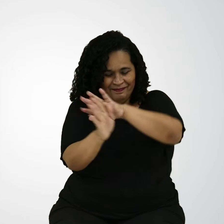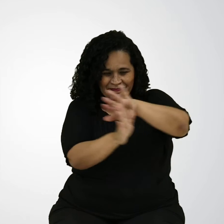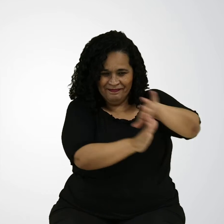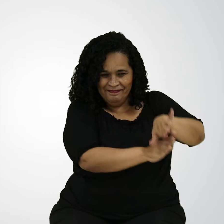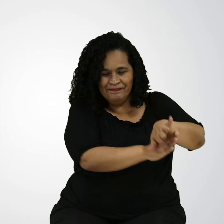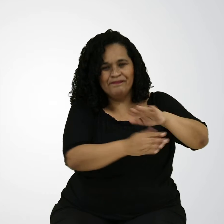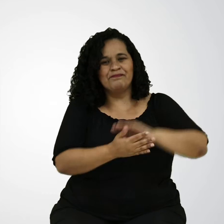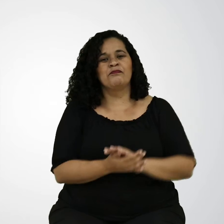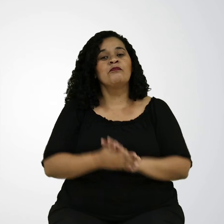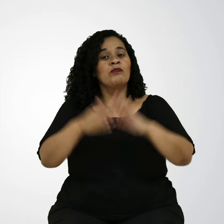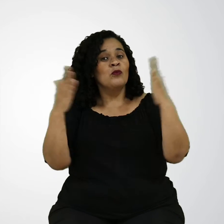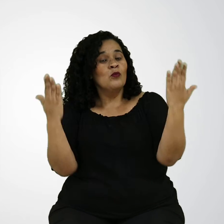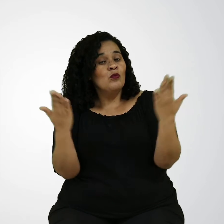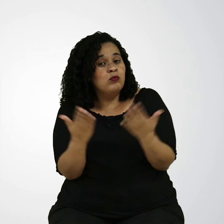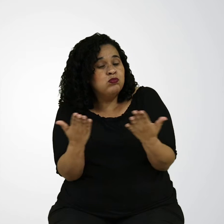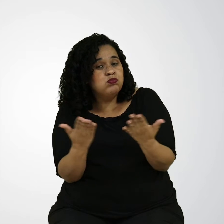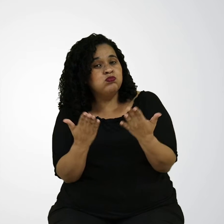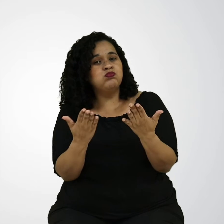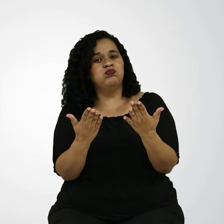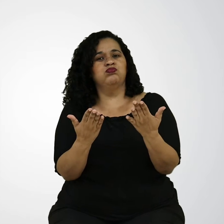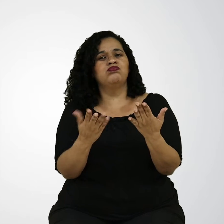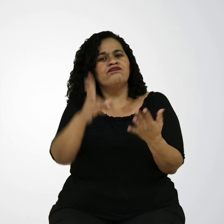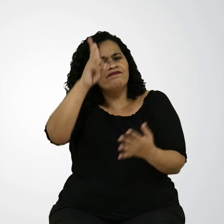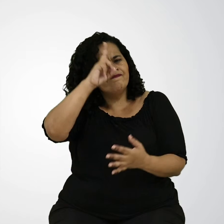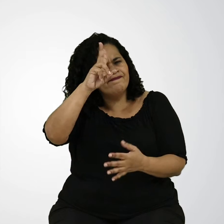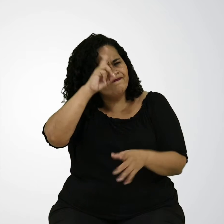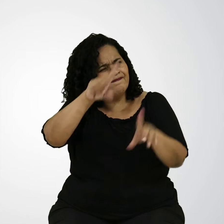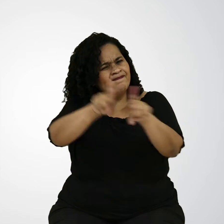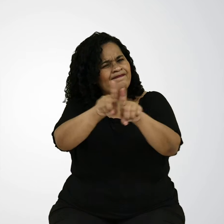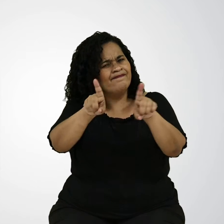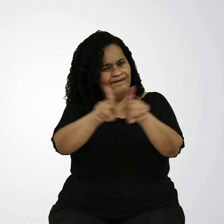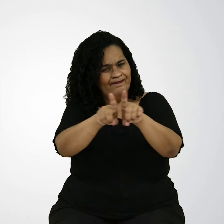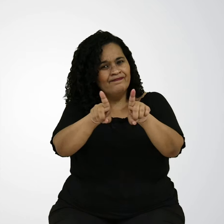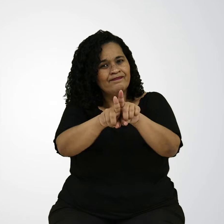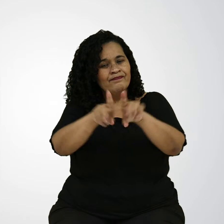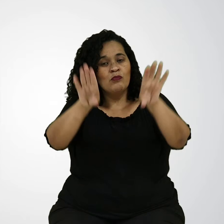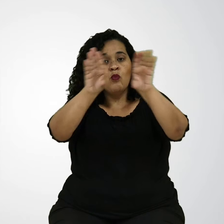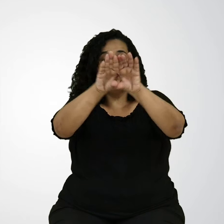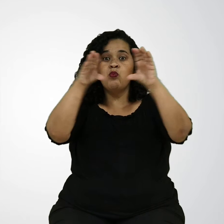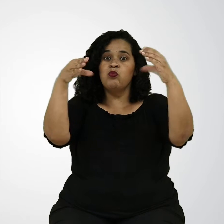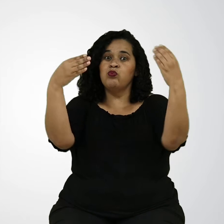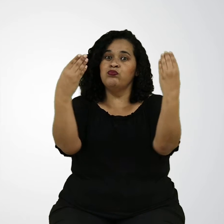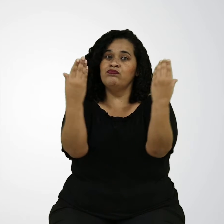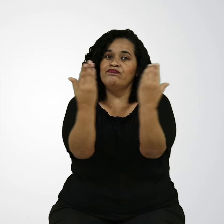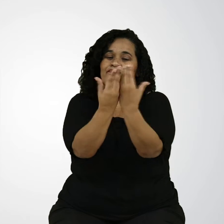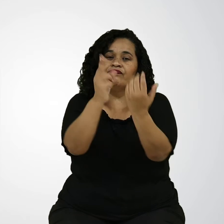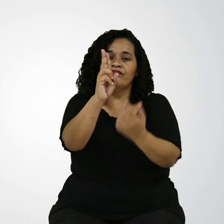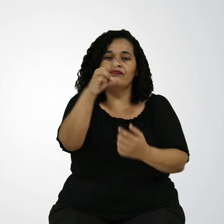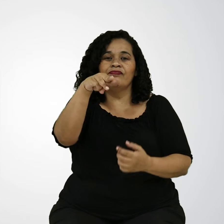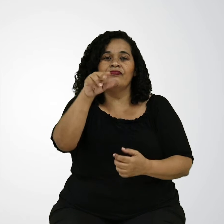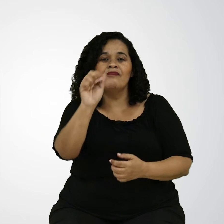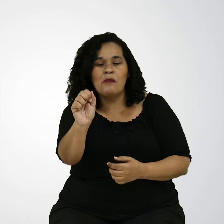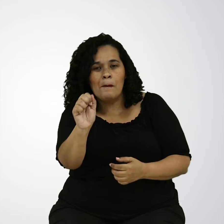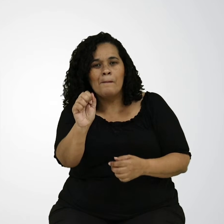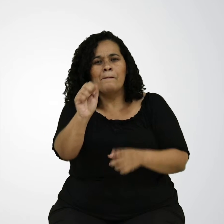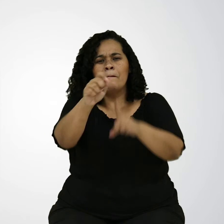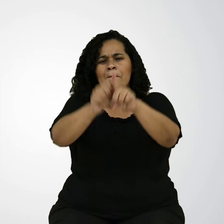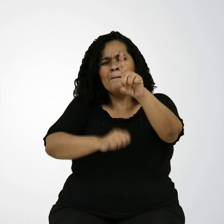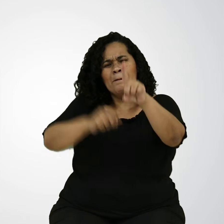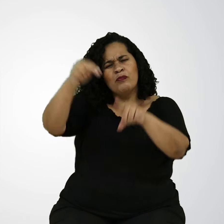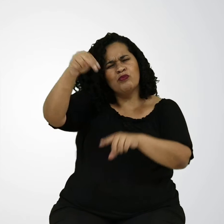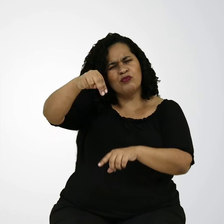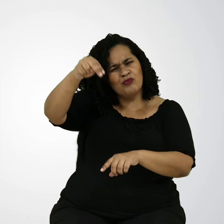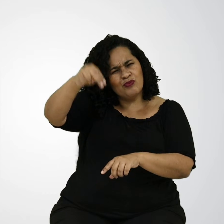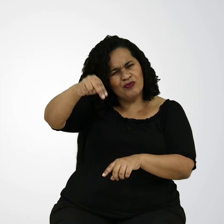chegando para a nossa conferência UMA, que será em novembro. A nossa conferência está chegando agora, no mês de novembro.